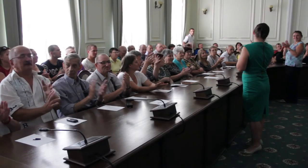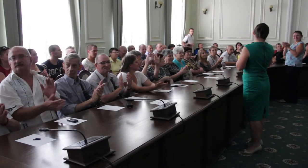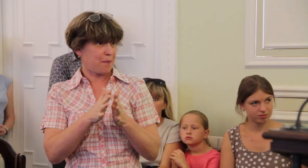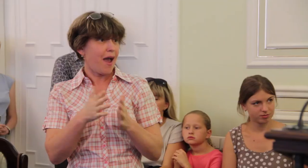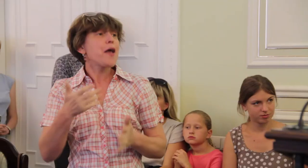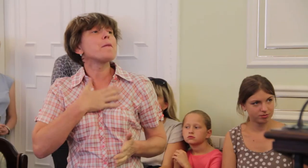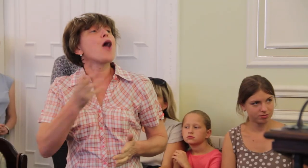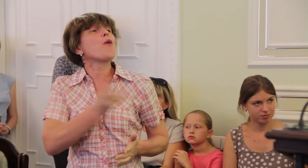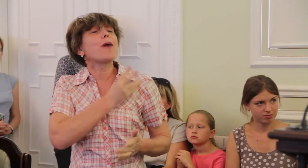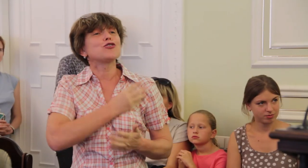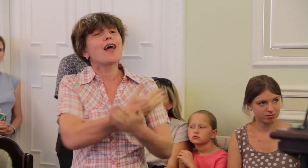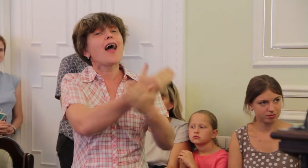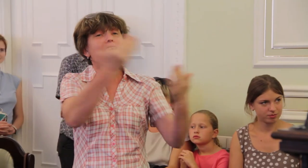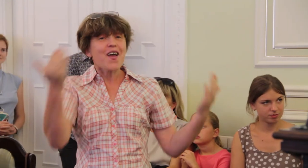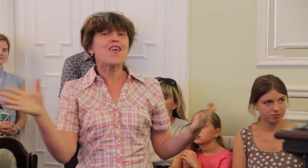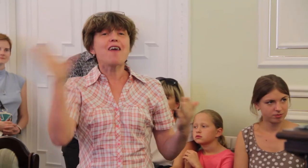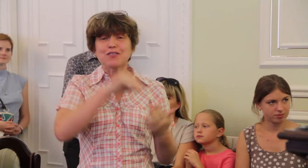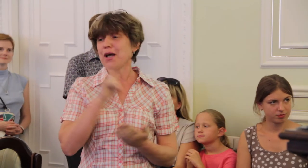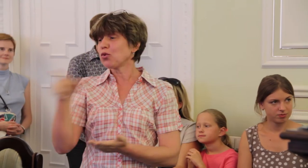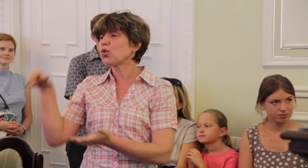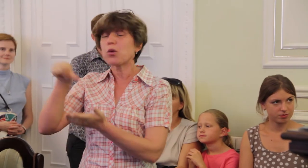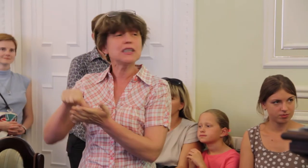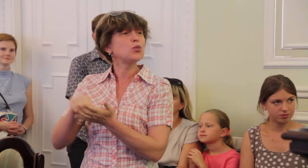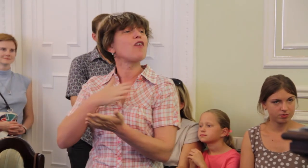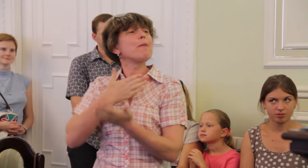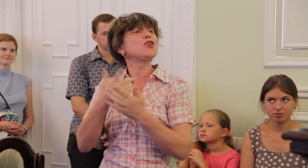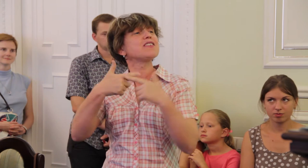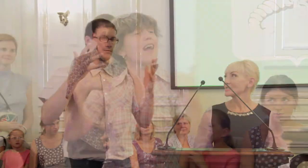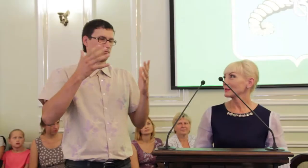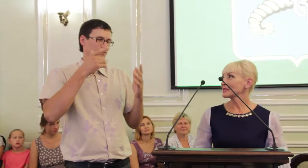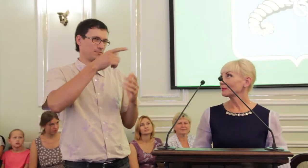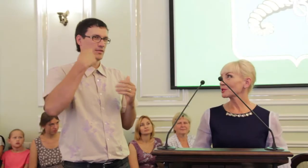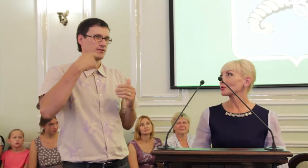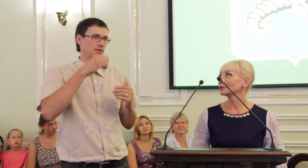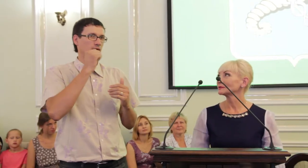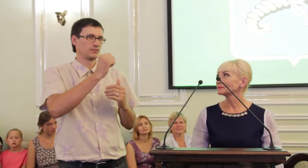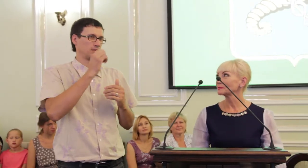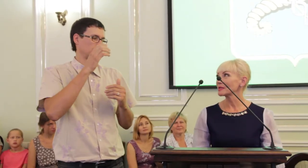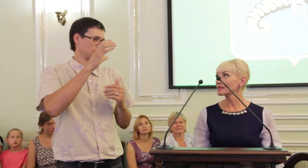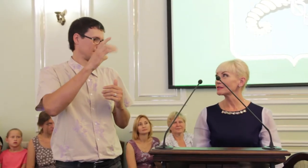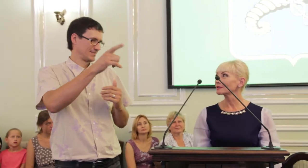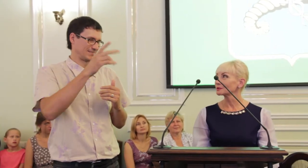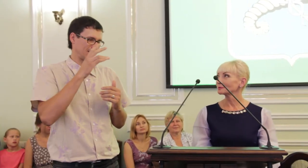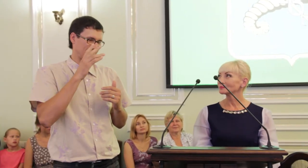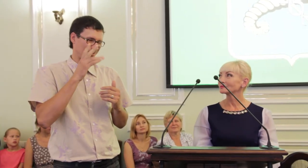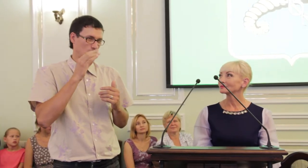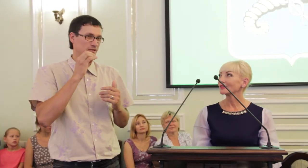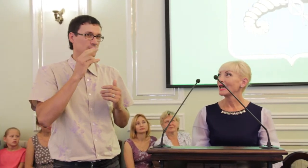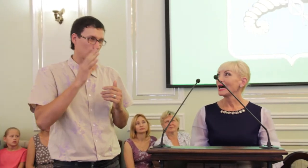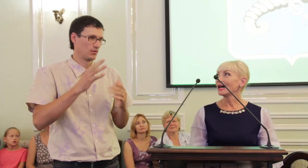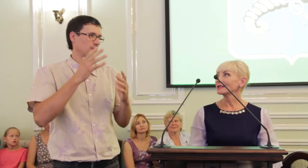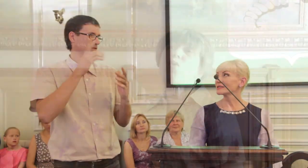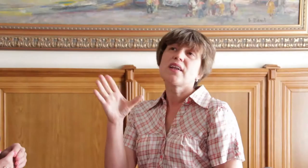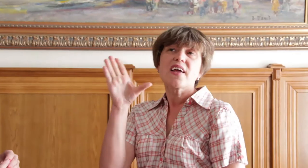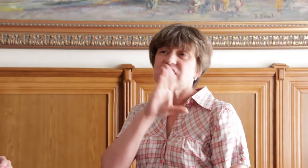слуху дякують творчій групі за картину. Кажуть, їм приємно, що у сьогоднішні скрутні часи створюють фільми на цю болючу соціальну